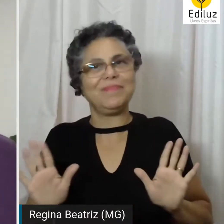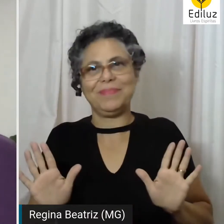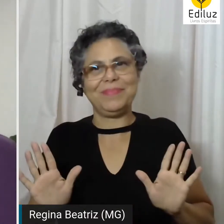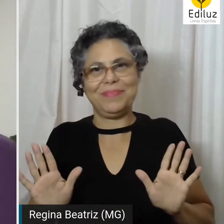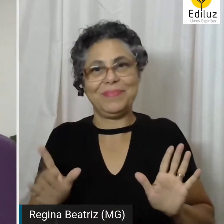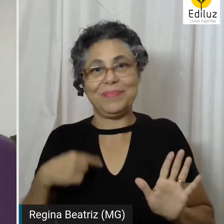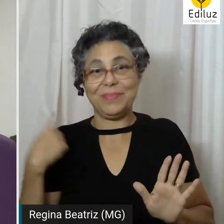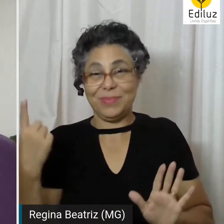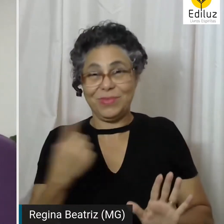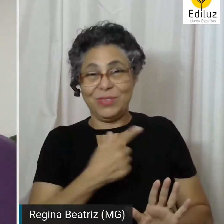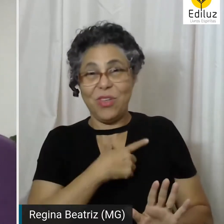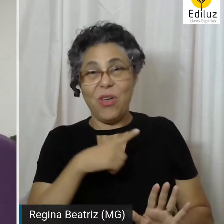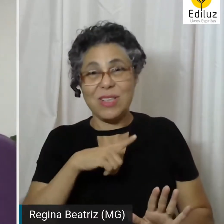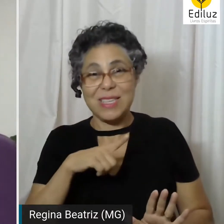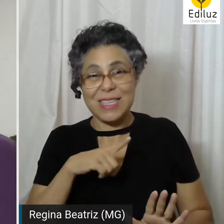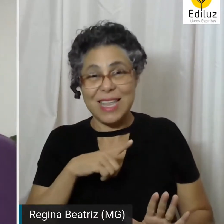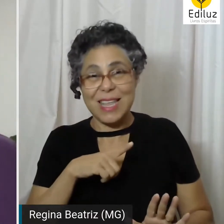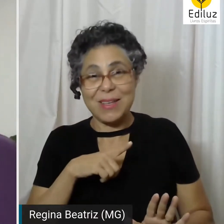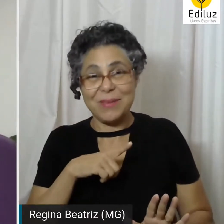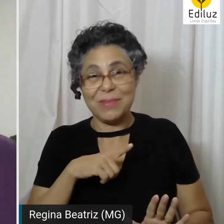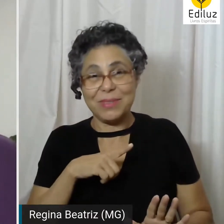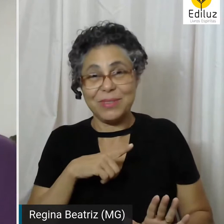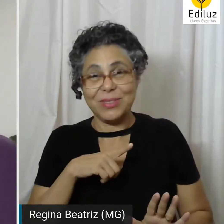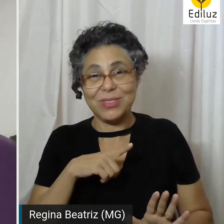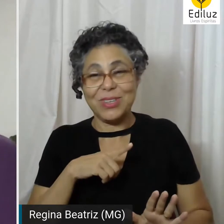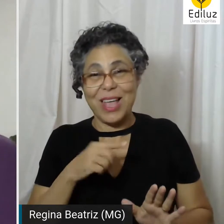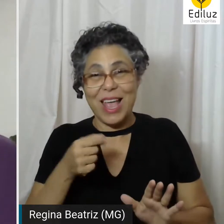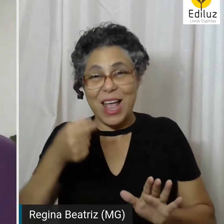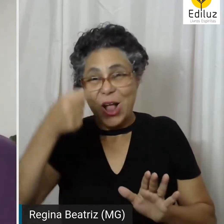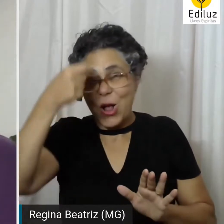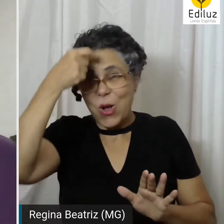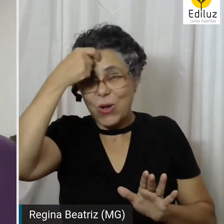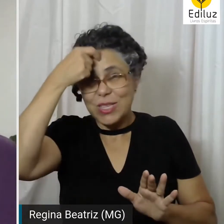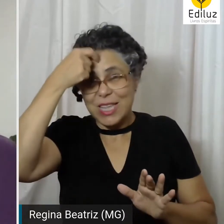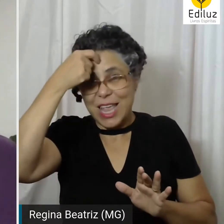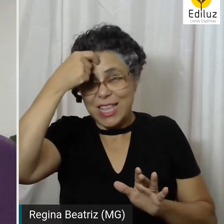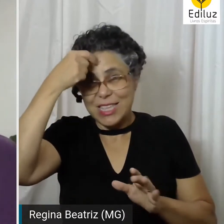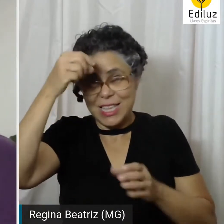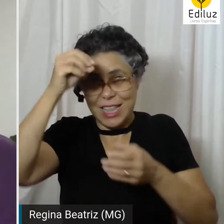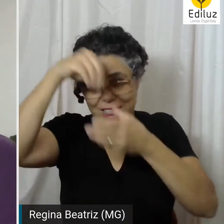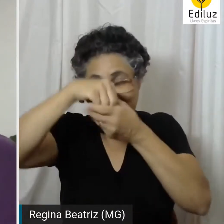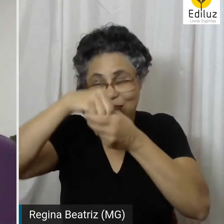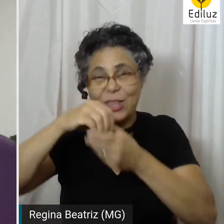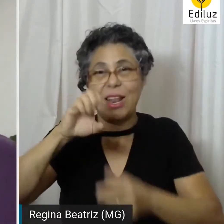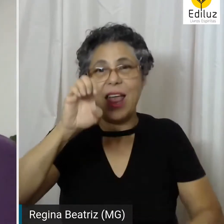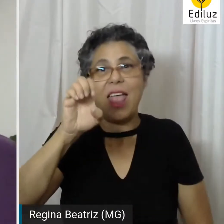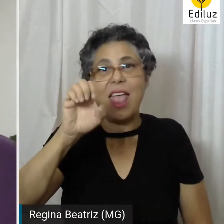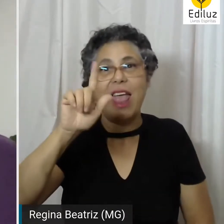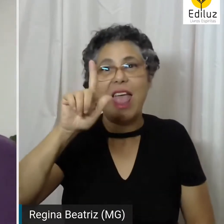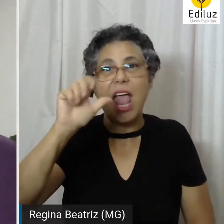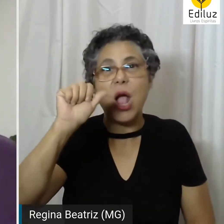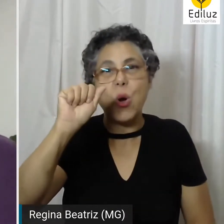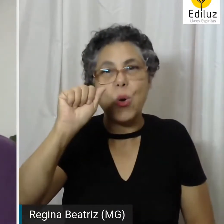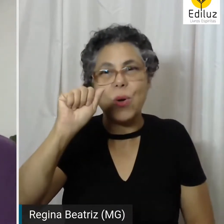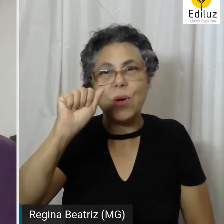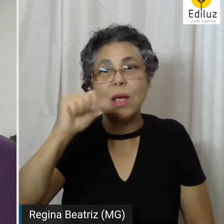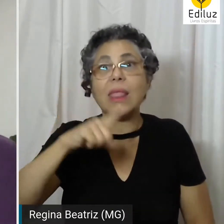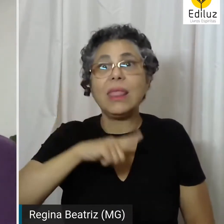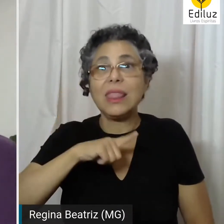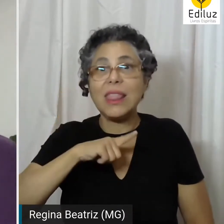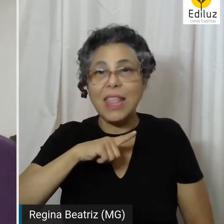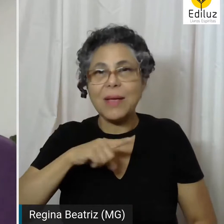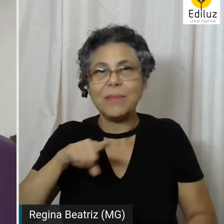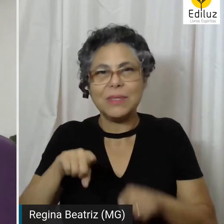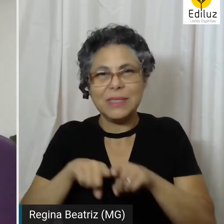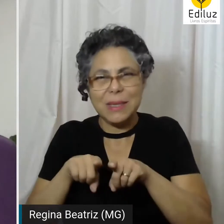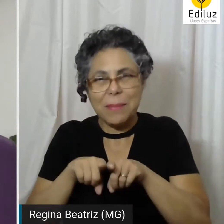Nós temos o centro da consciência, que é o ego, e nós temos, na estrutura